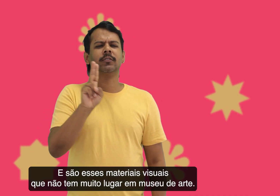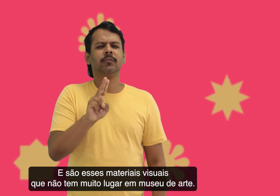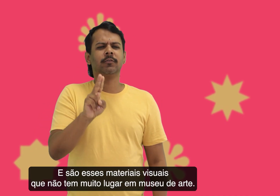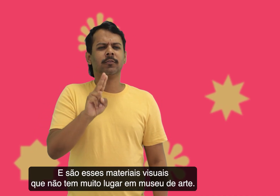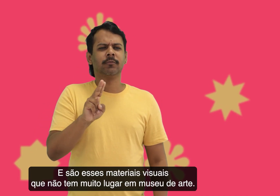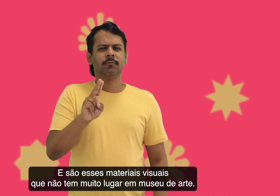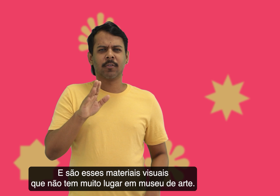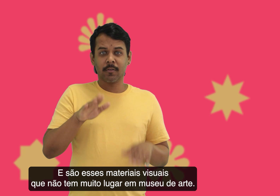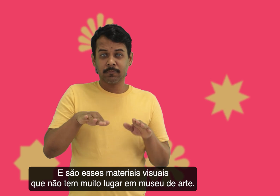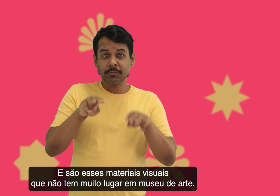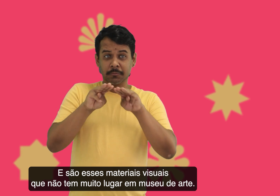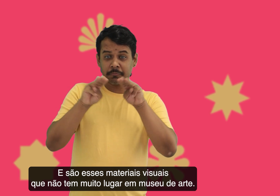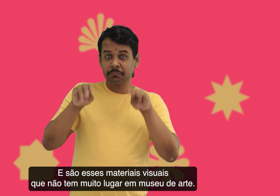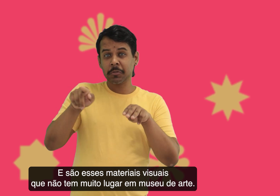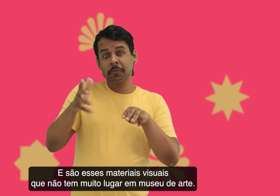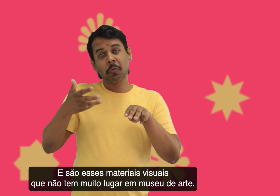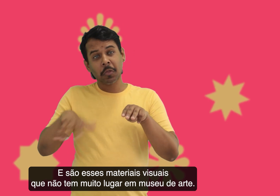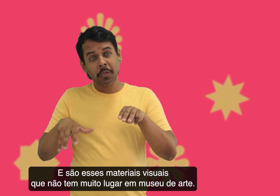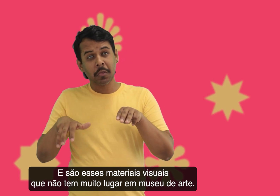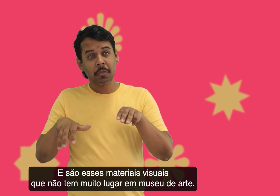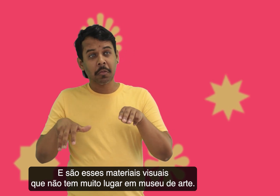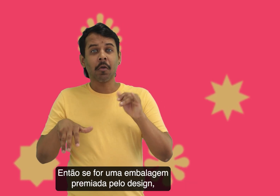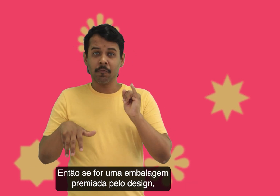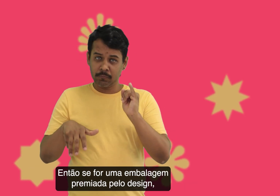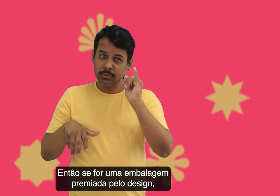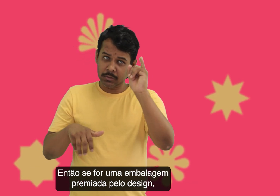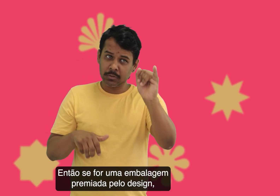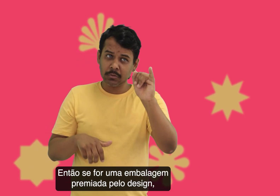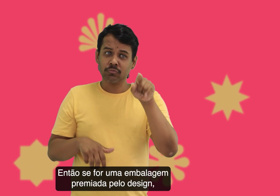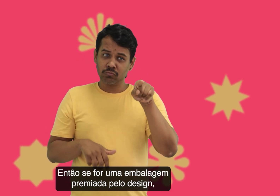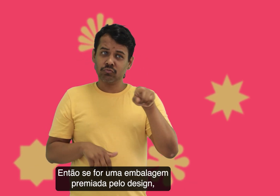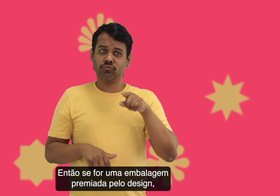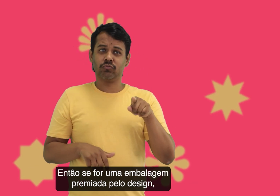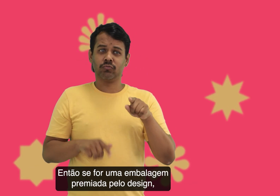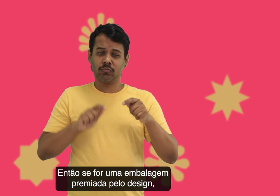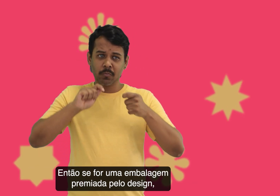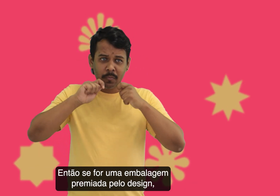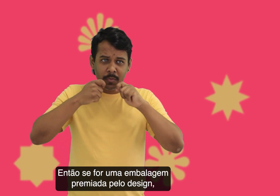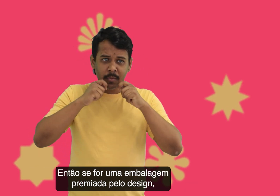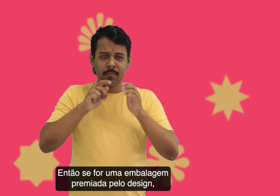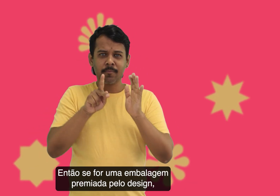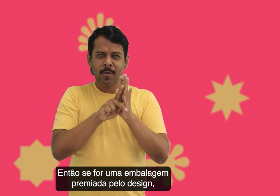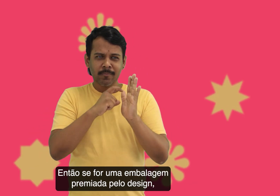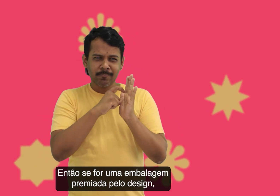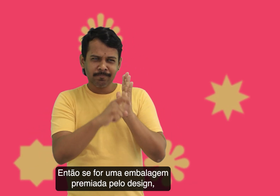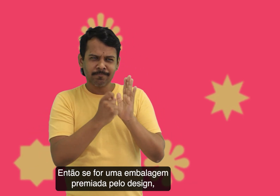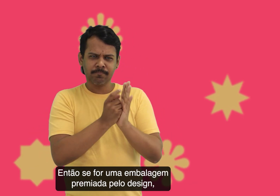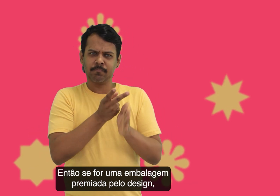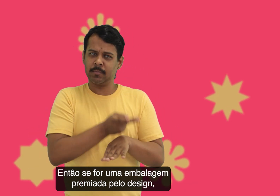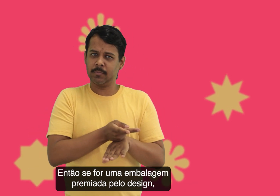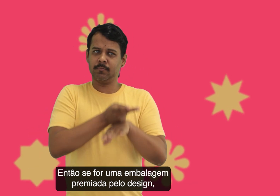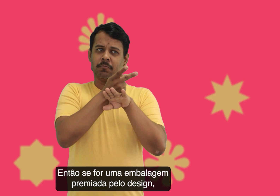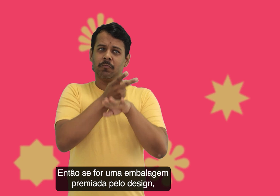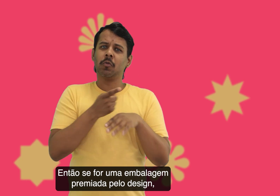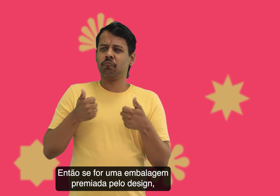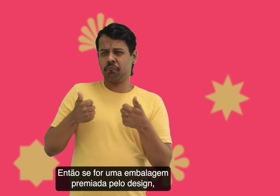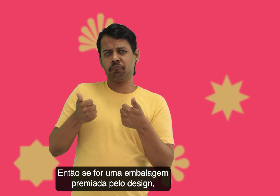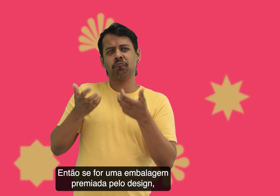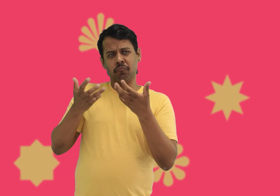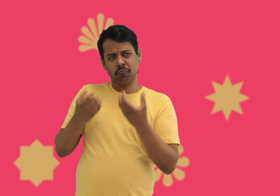materiais visuais que não tem muito lugar em museu de arte. Então, se for uma embalagem premiada pelo